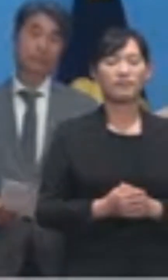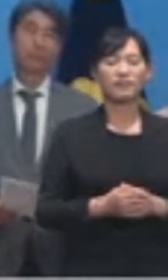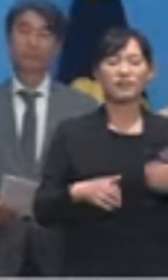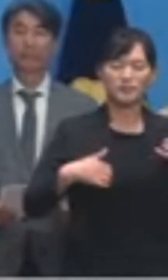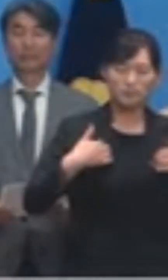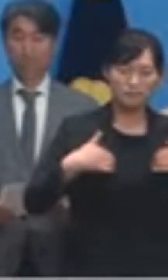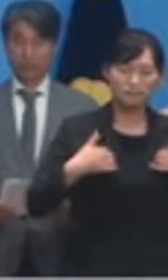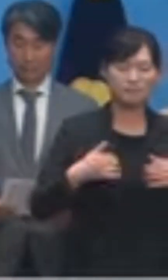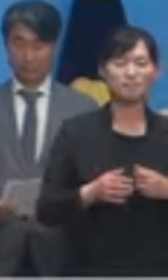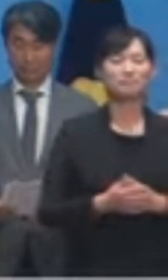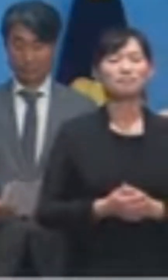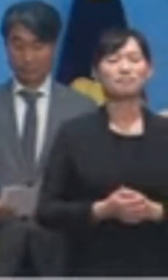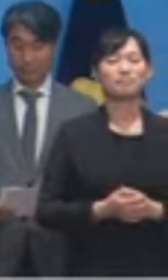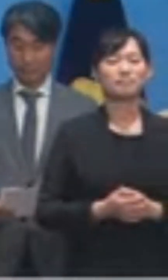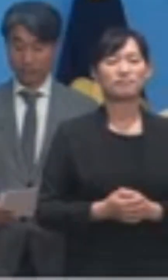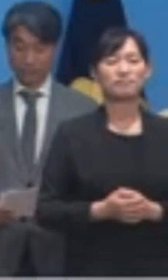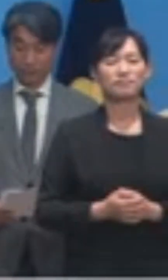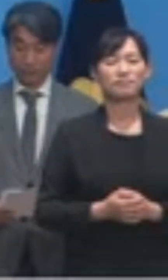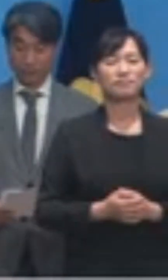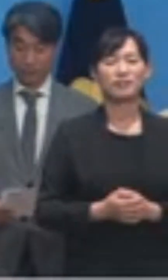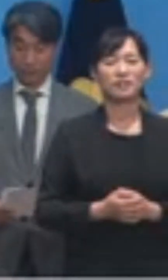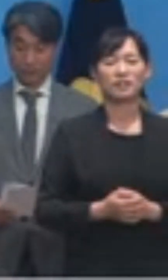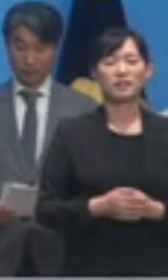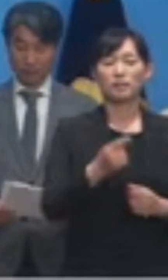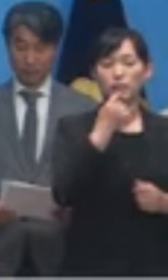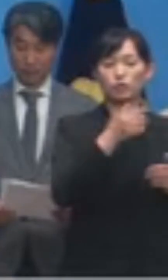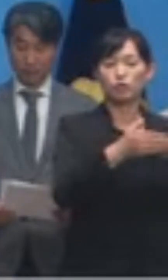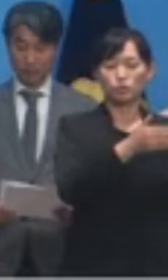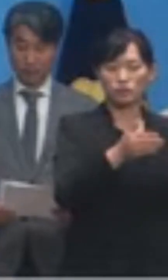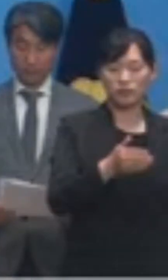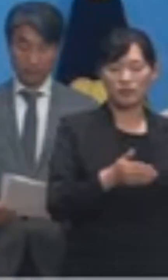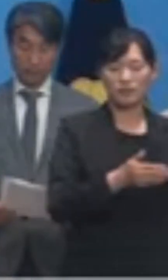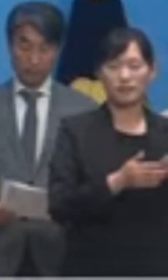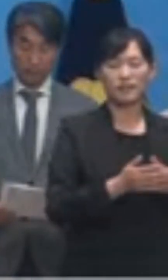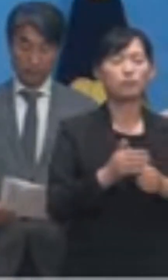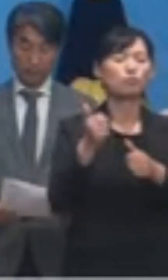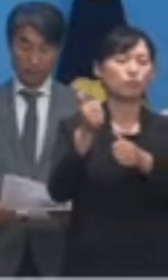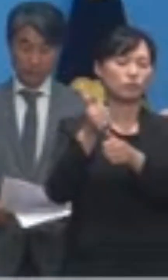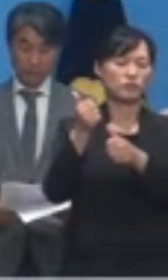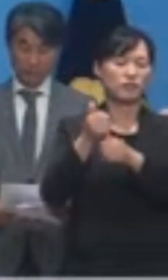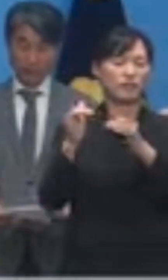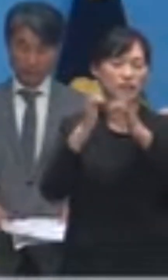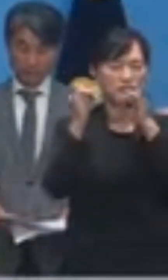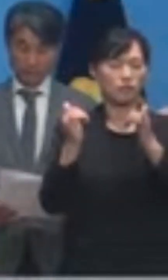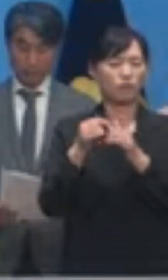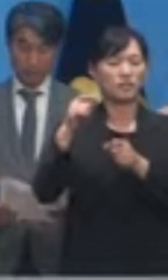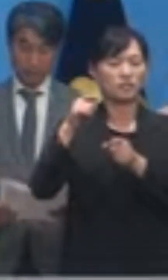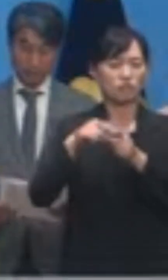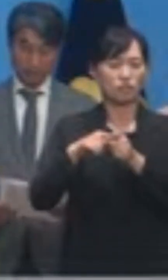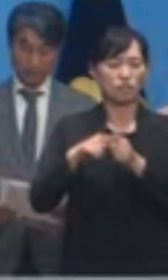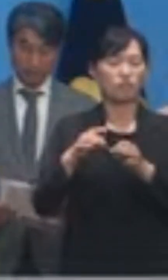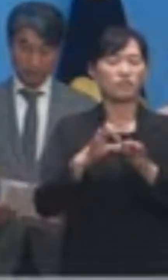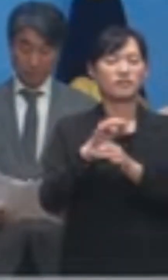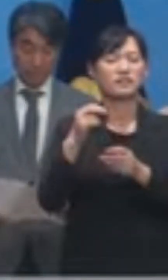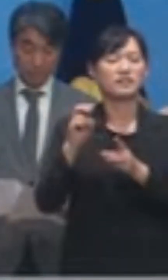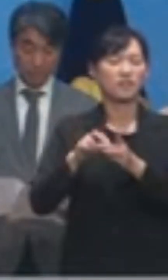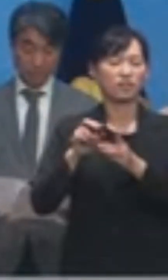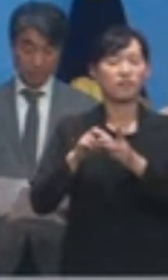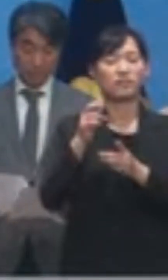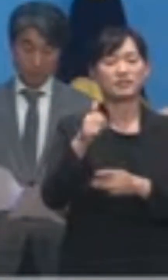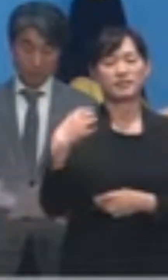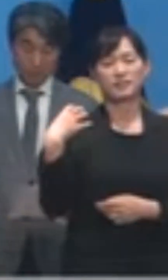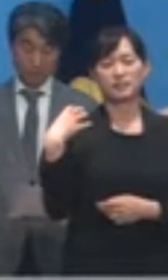네, 반갑습니다. 기자 여러분들. 저는 더불어민주당 민주연 후보의 부원장 겸 사회적경제센터 센터장을 맡고 있는 최혁진입니다.